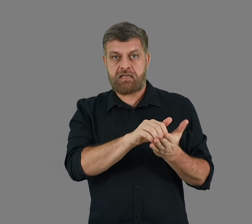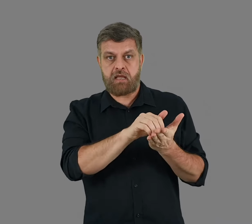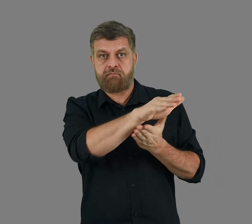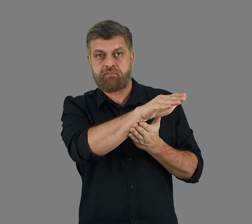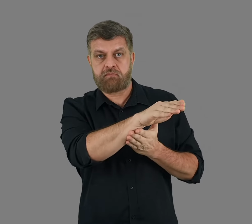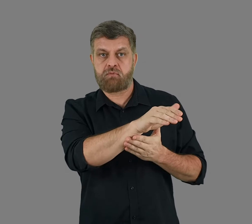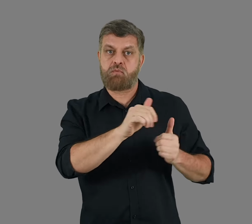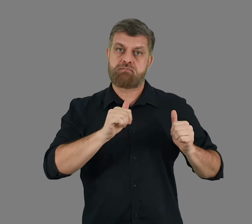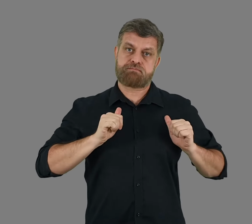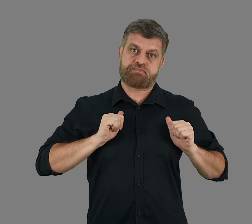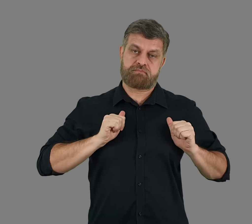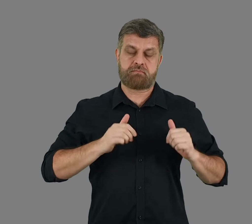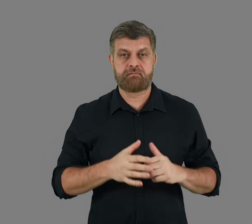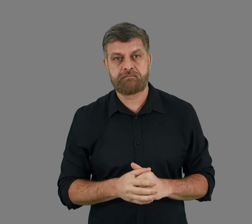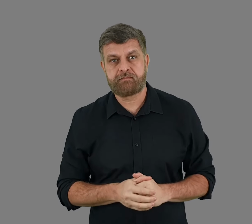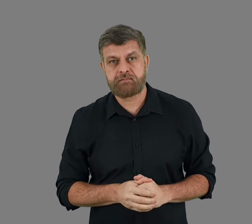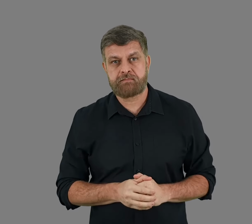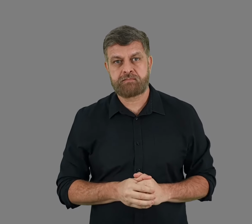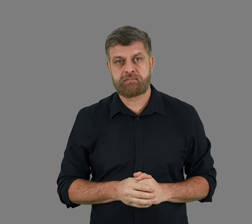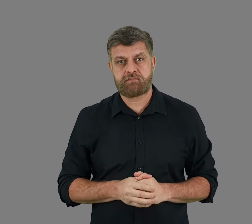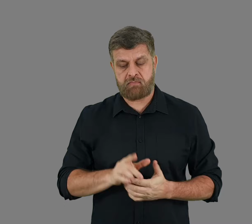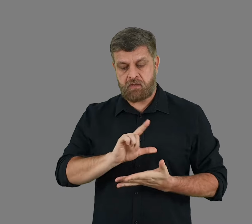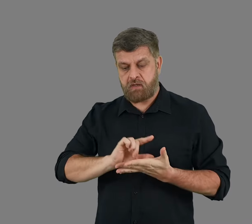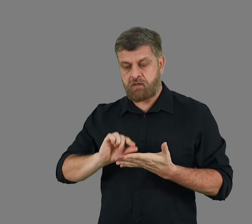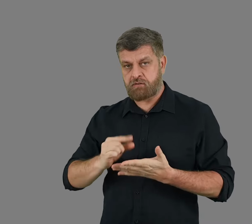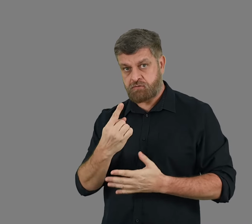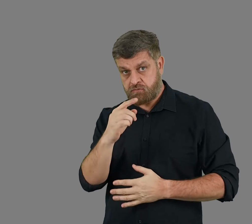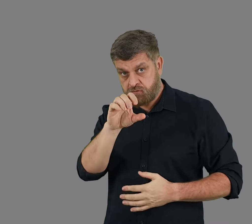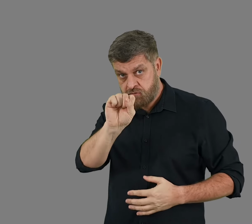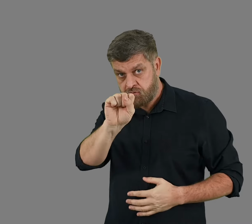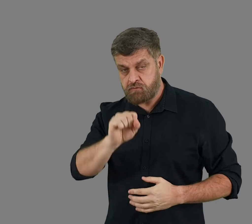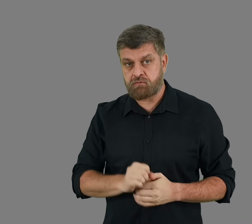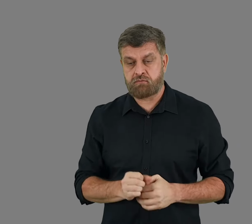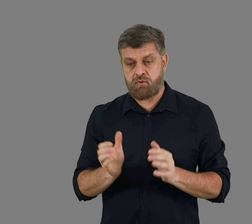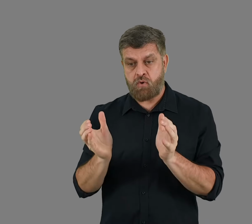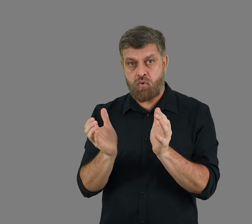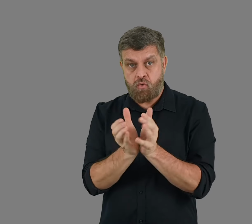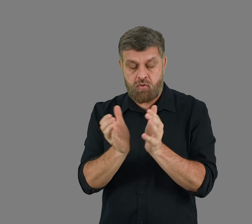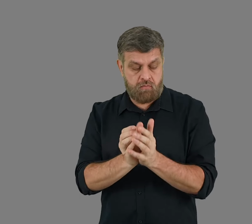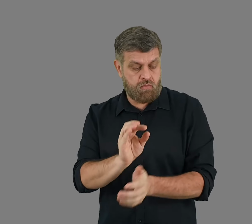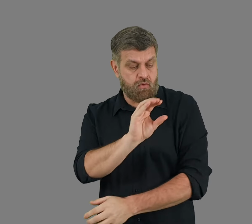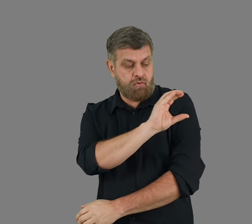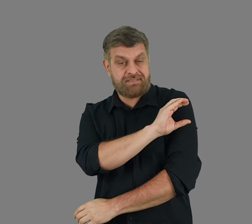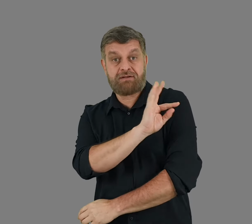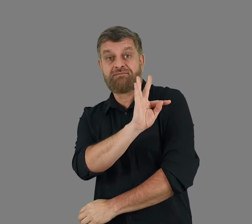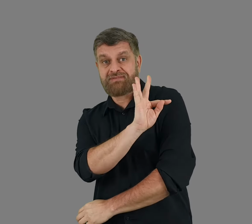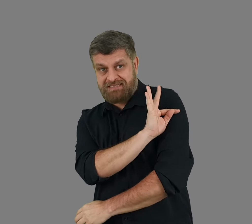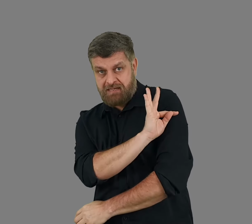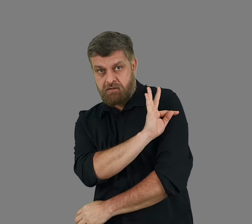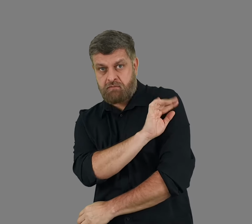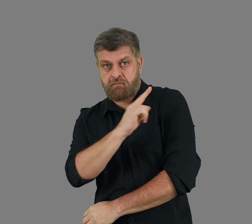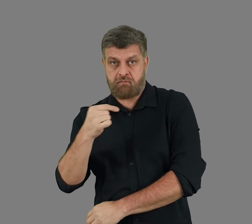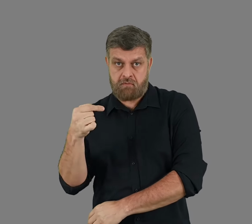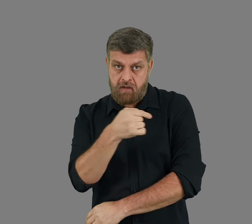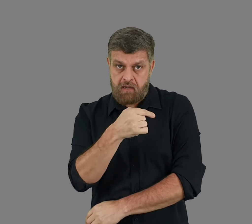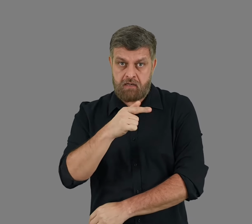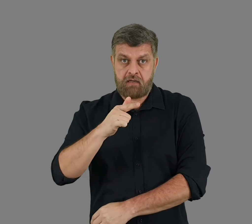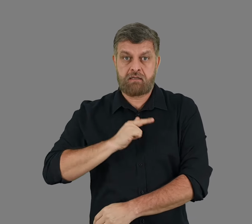vacância. Artigo 18. Do Conselho Fiscal. O Conselho Fiscal será composto por 3